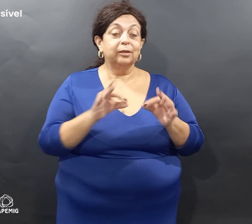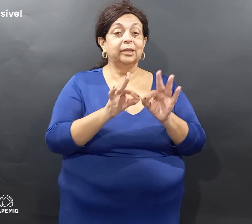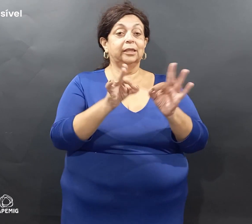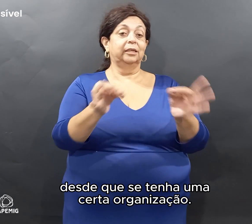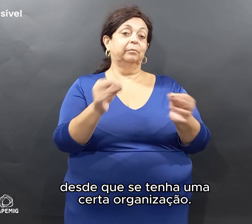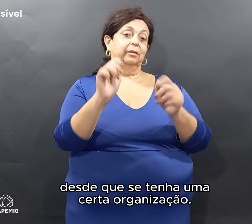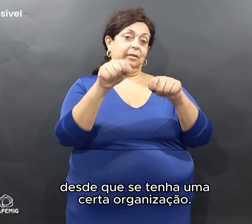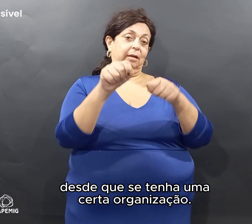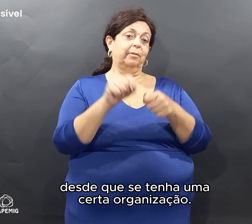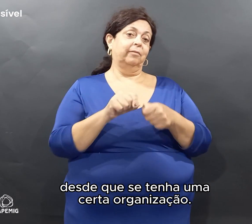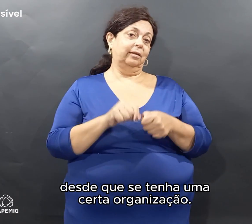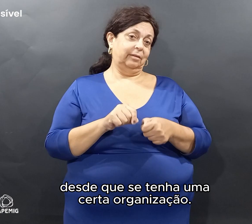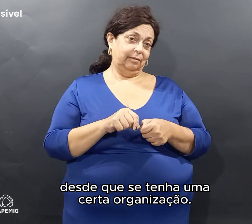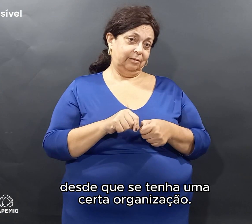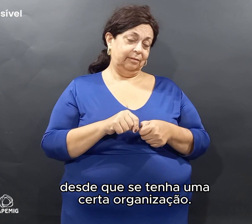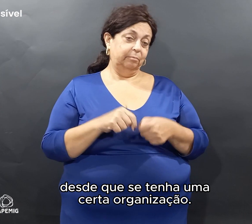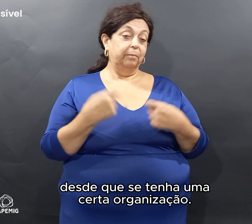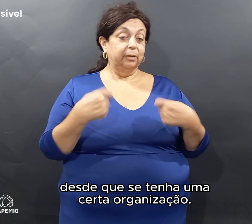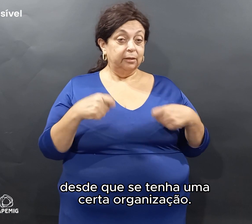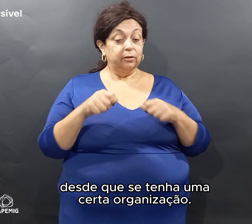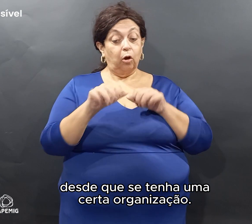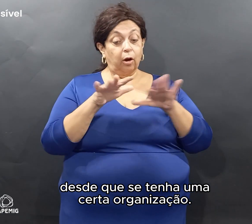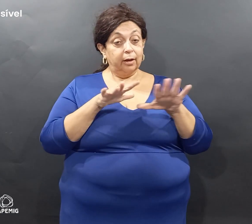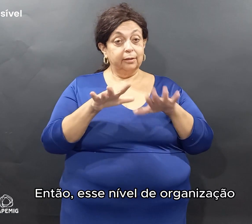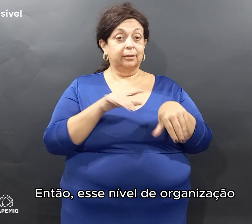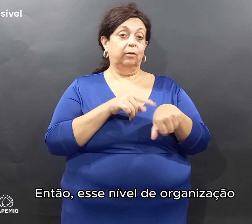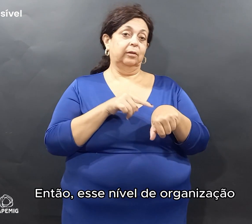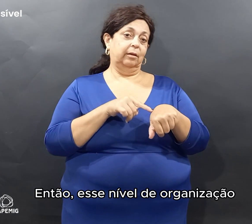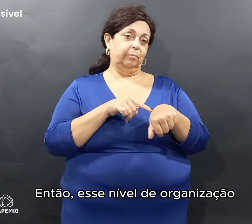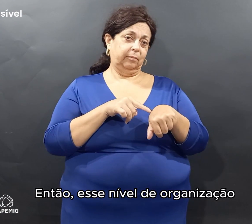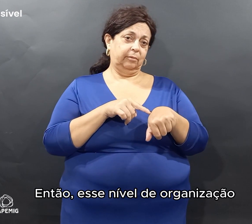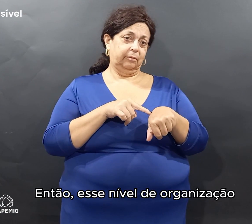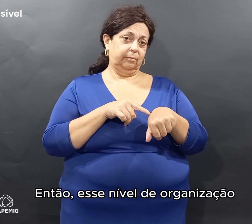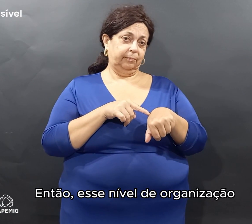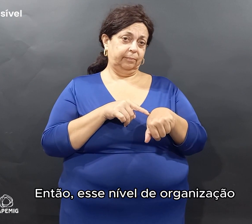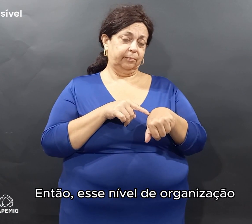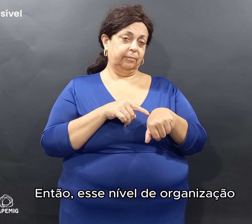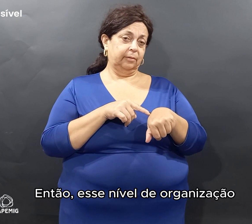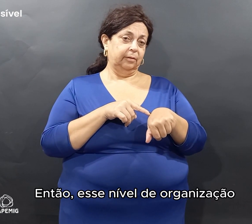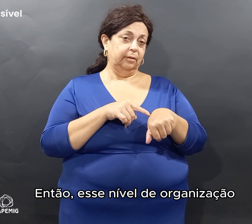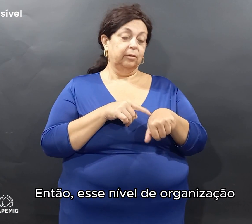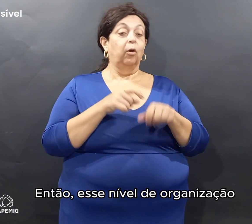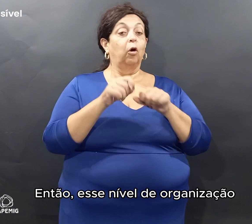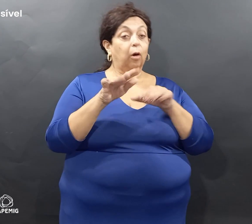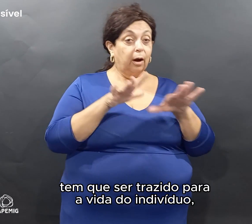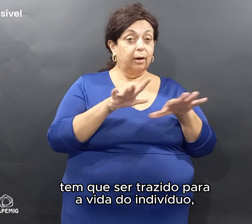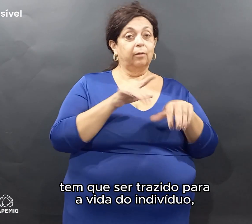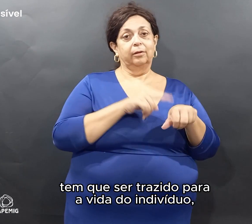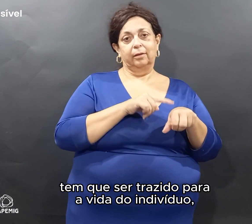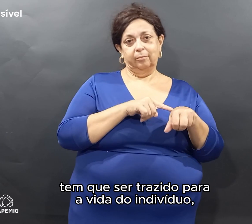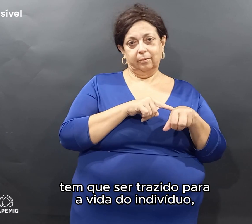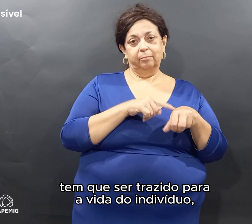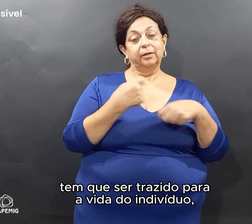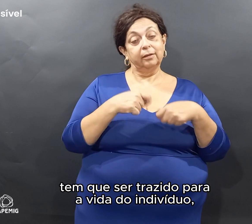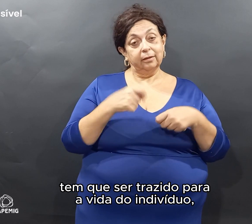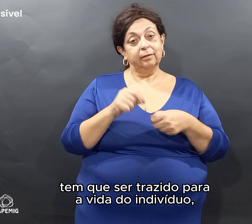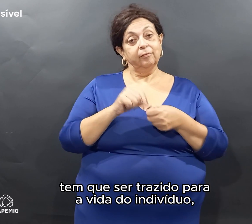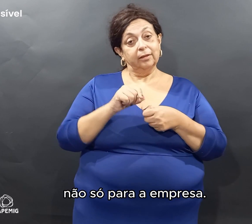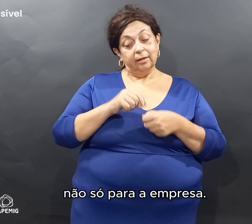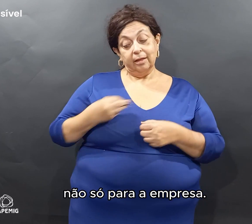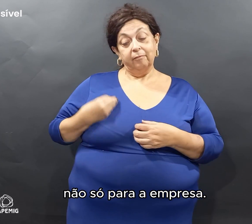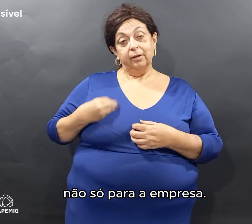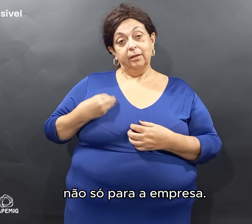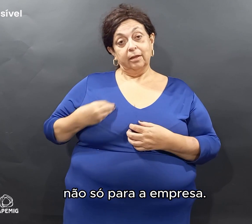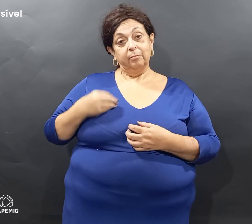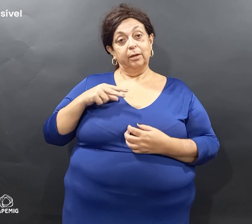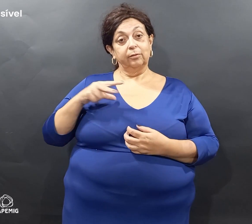fazer, desde que se tenha uma certa organização. Então, esse nível de organização tem que ser trazido para a vida do indivíduo,